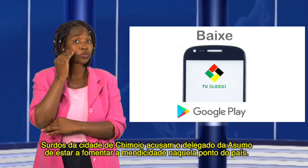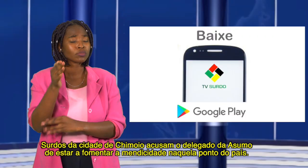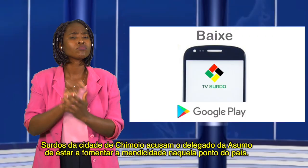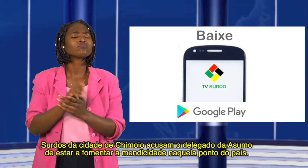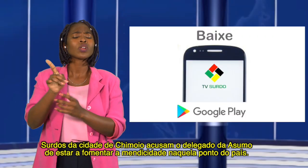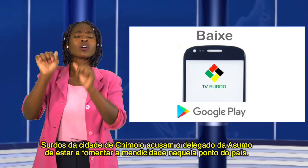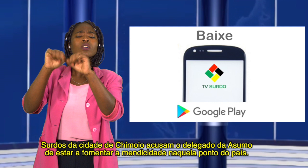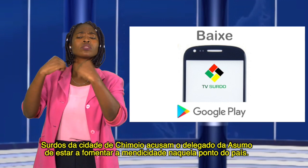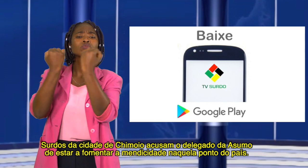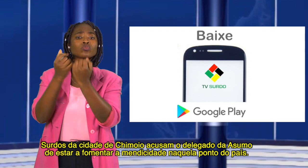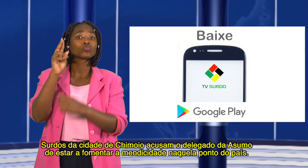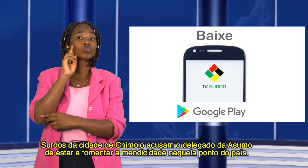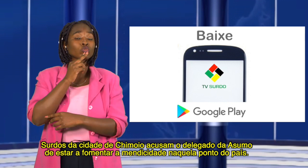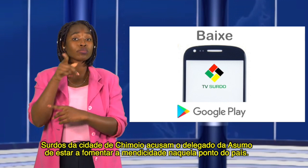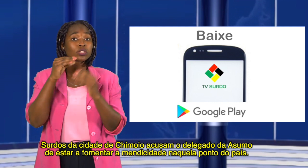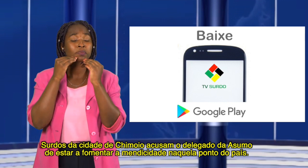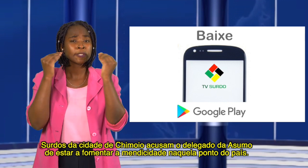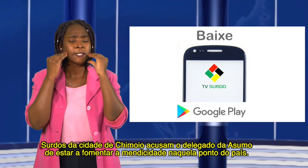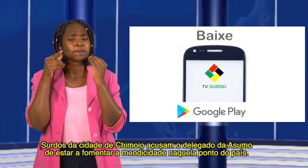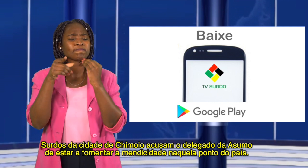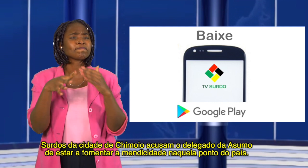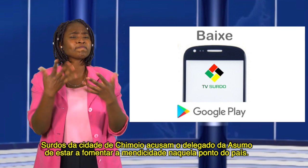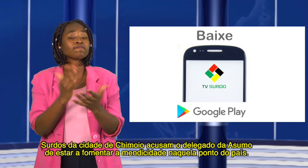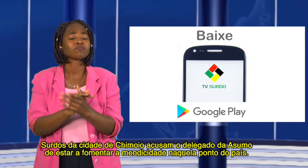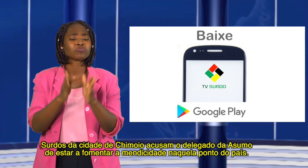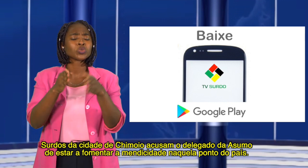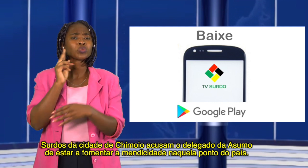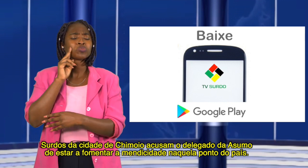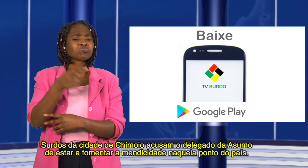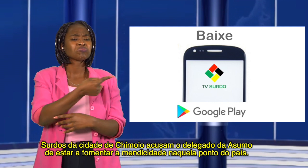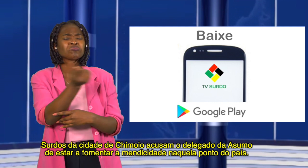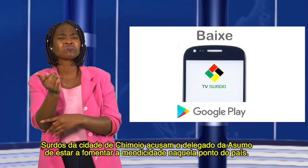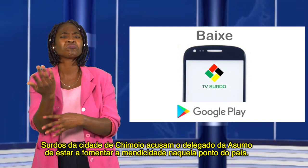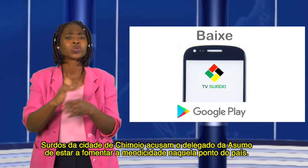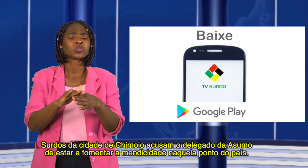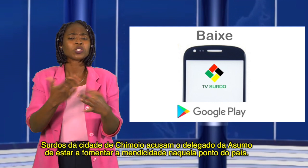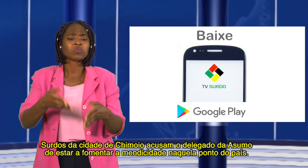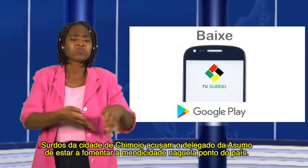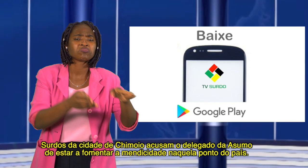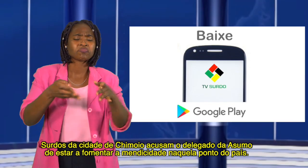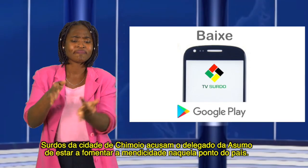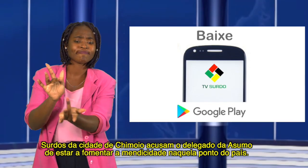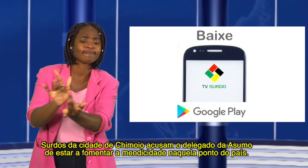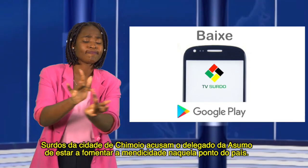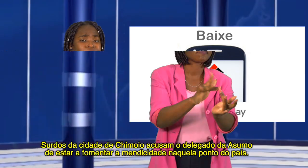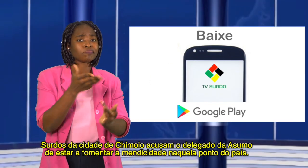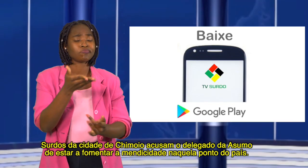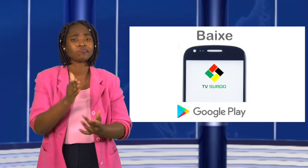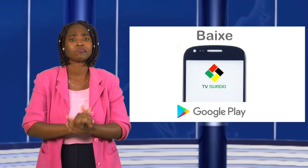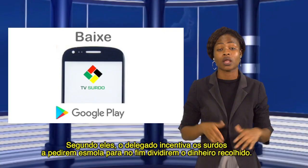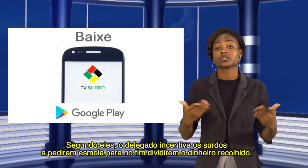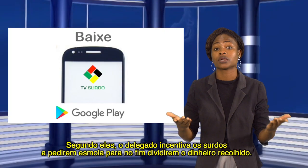Surdos da cidade de Chimoio acusam o delegado da Azumo de estar a fomentar a mendicidade daquele ponto do